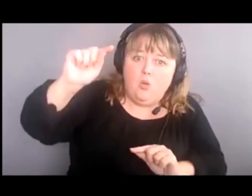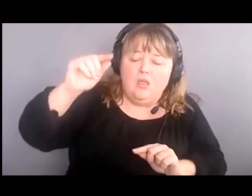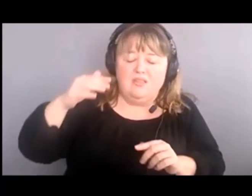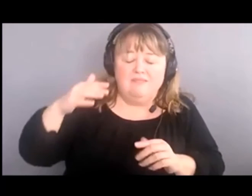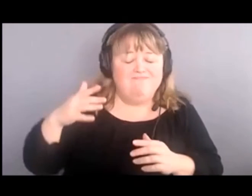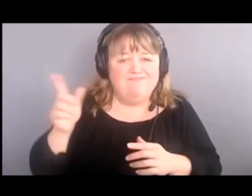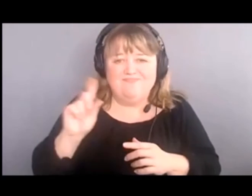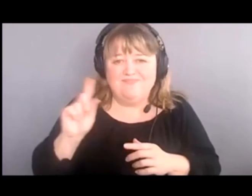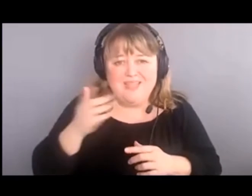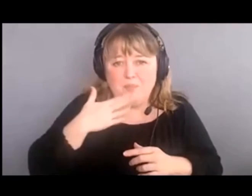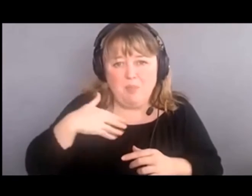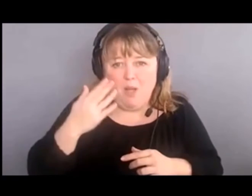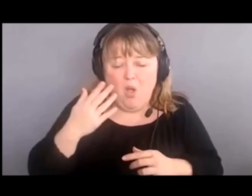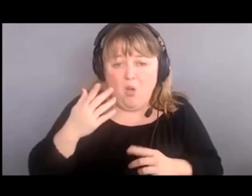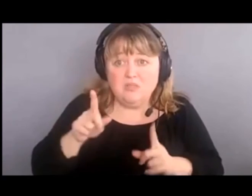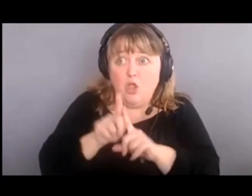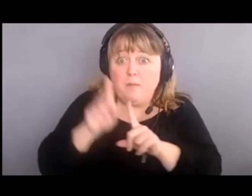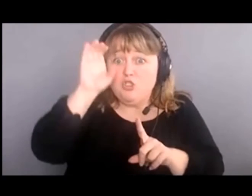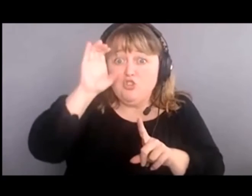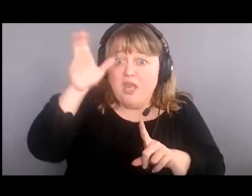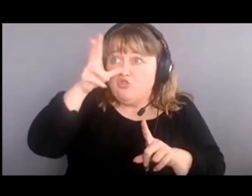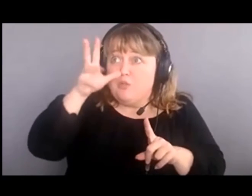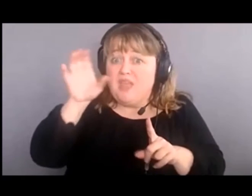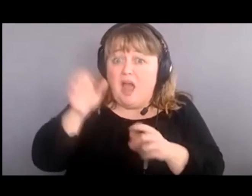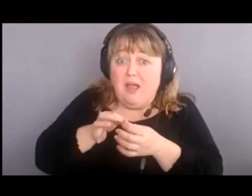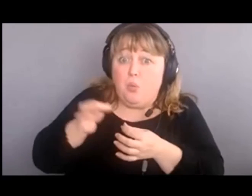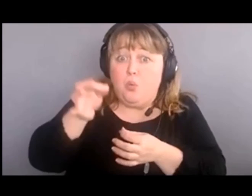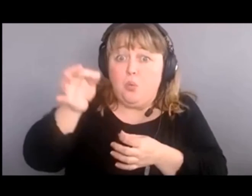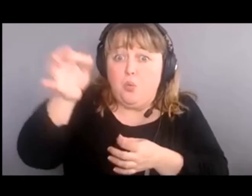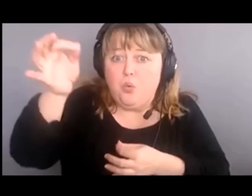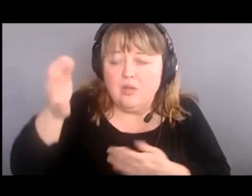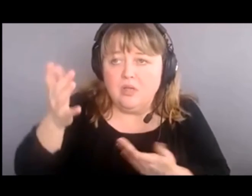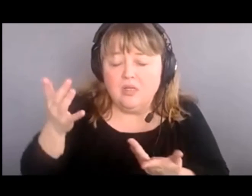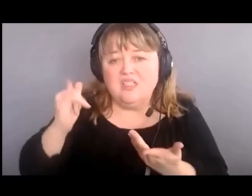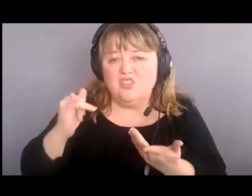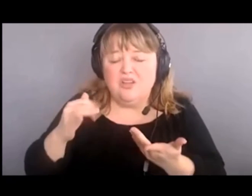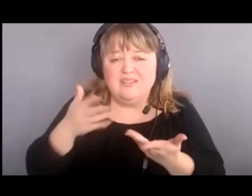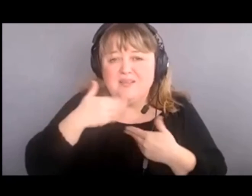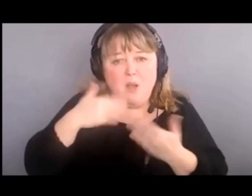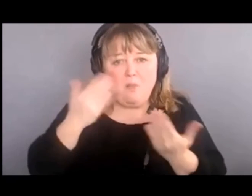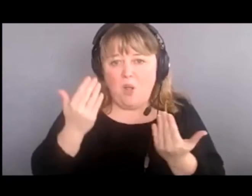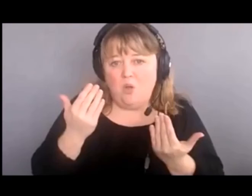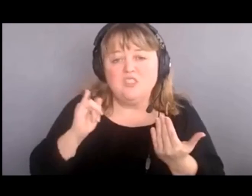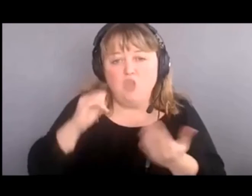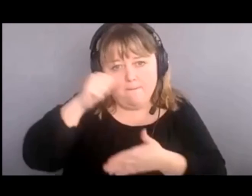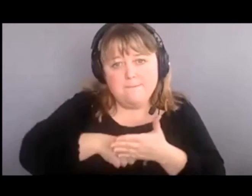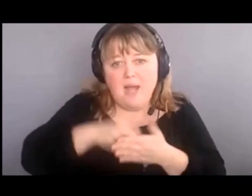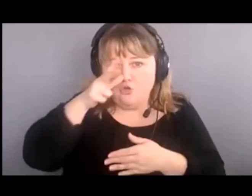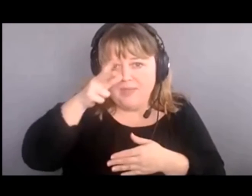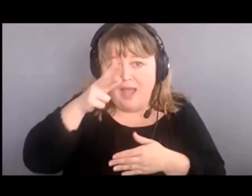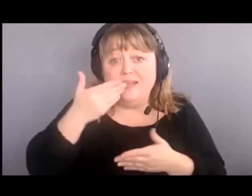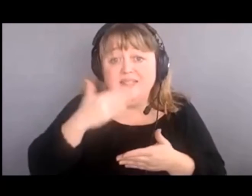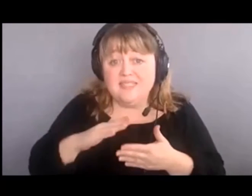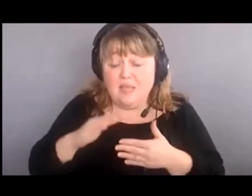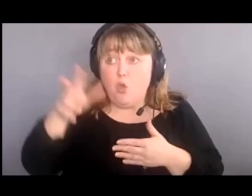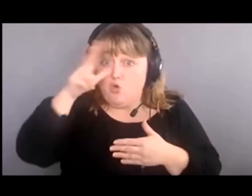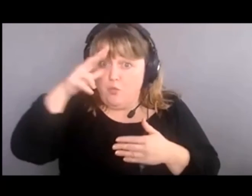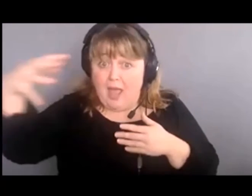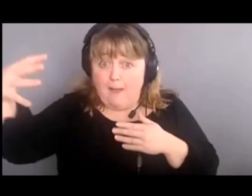fatiguer pour aller rejoindre la lumière. Donc, l'idéal, c'est d'avoir une source de lumière très proche. Puis là, quand ça pousse, on peut l'éloigner